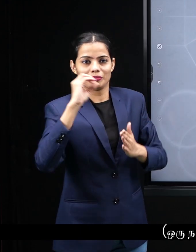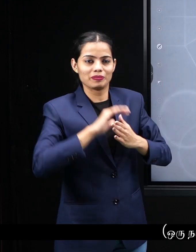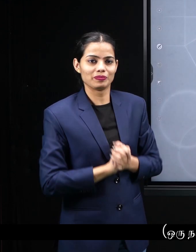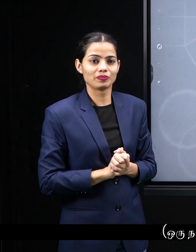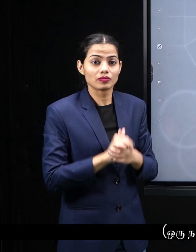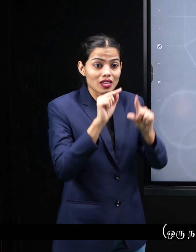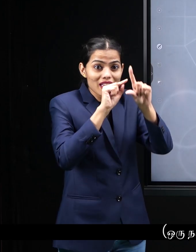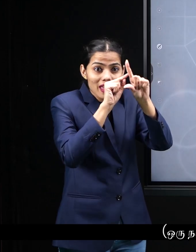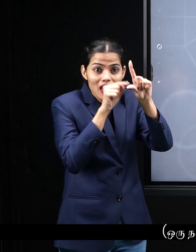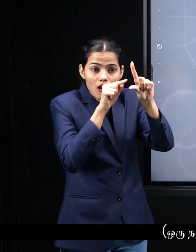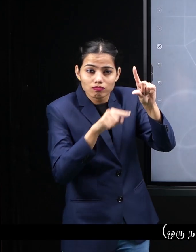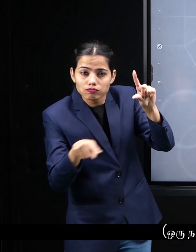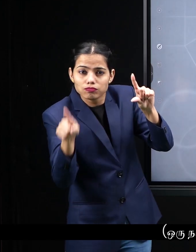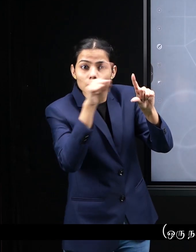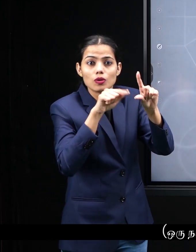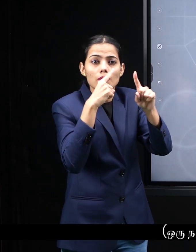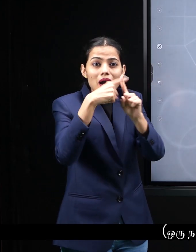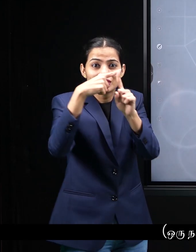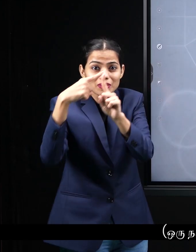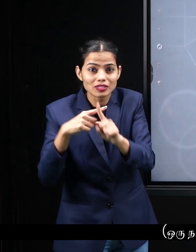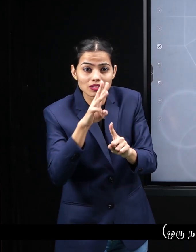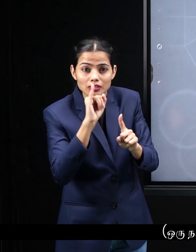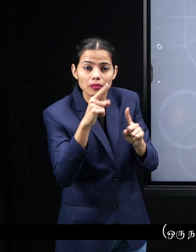அதாவது ஒரு நாற்கரத்தின் கோணத்தொகை சொத்து.